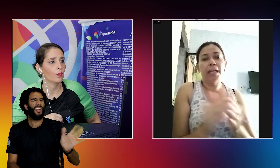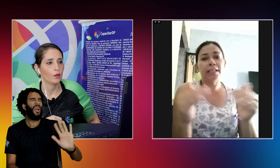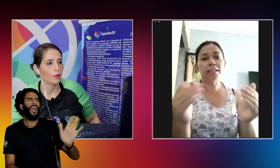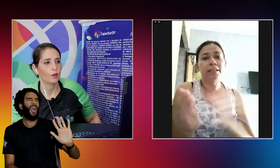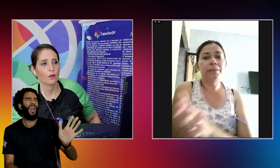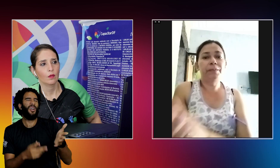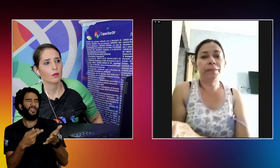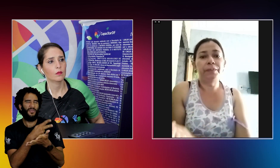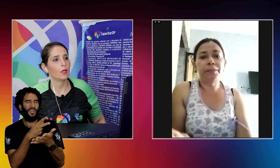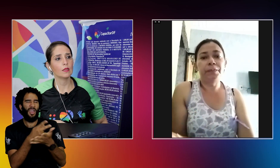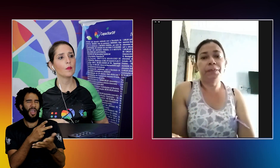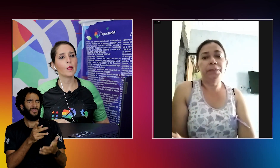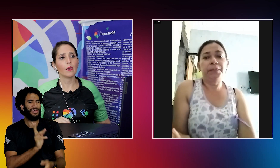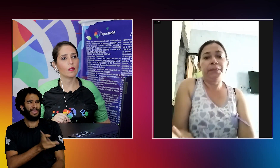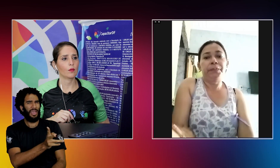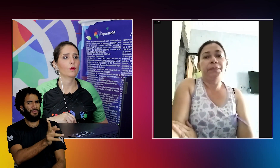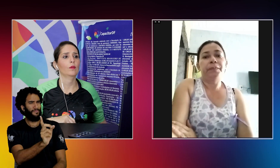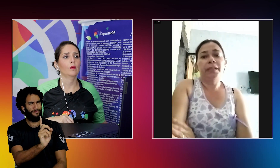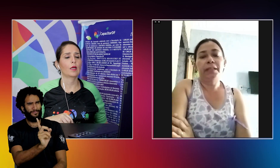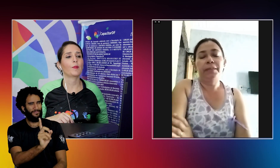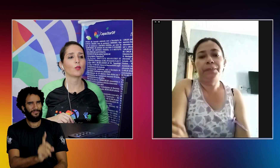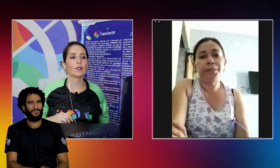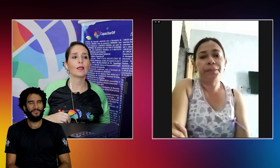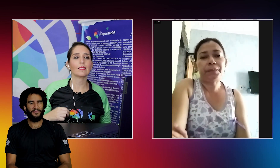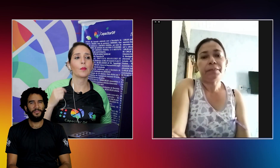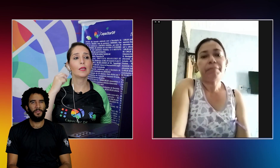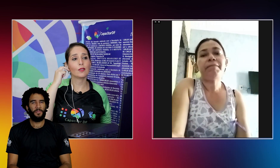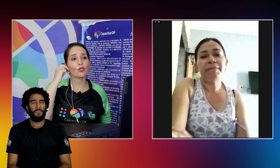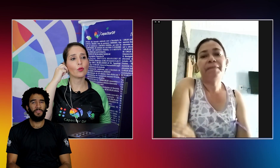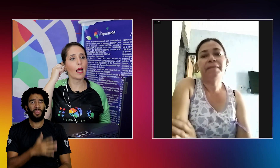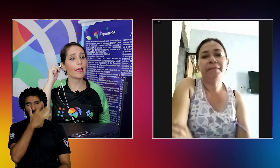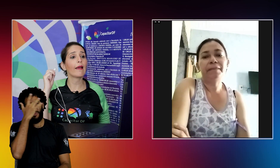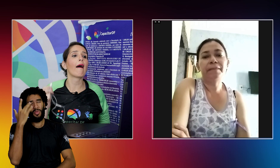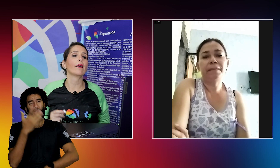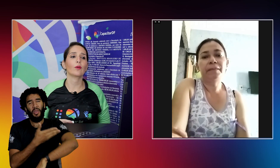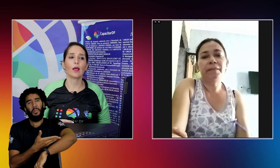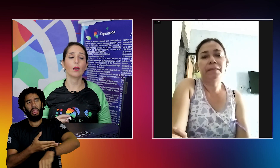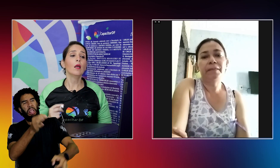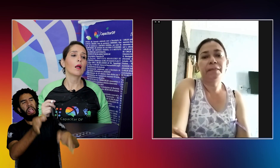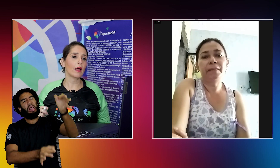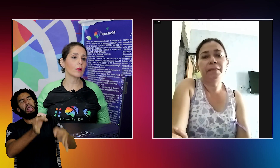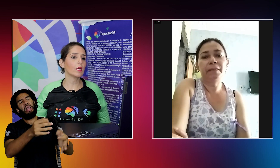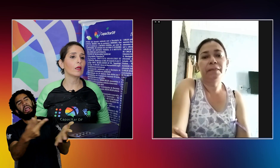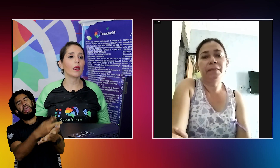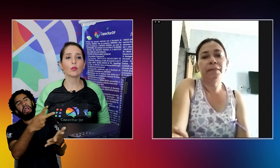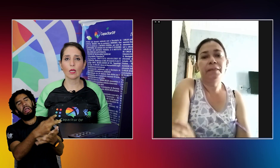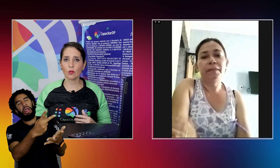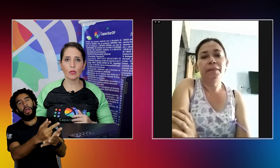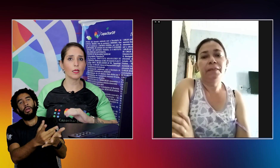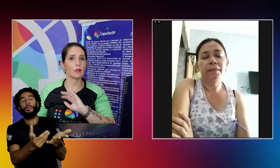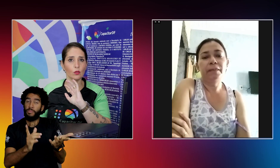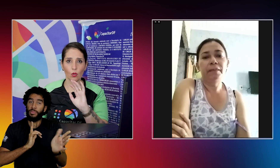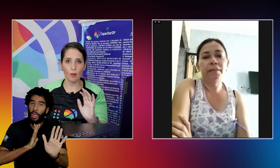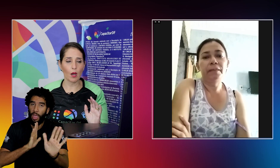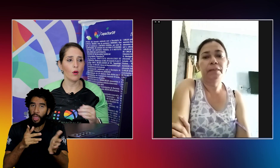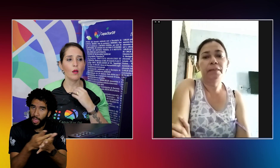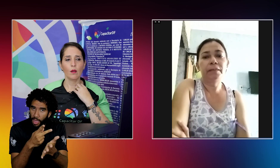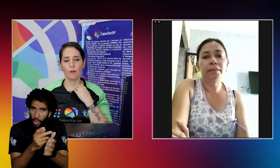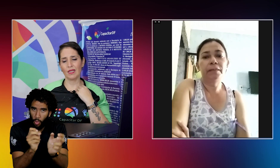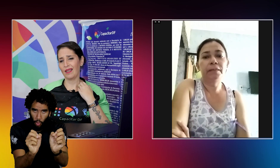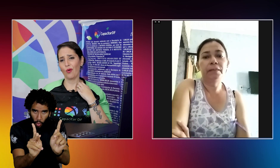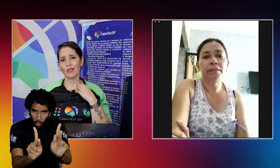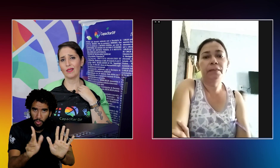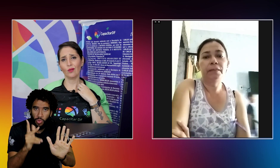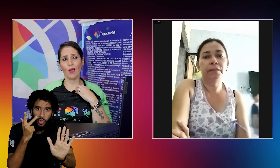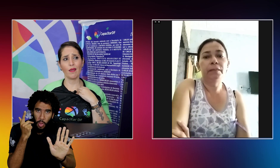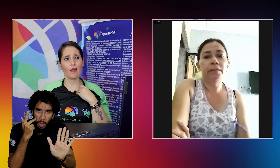erro. Nem sempre é erro. As pessoas têm essa mania de julgar, é errado, é errado. Claro que erros acontecem, normal. Mas